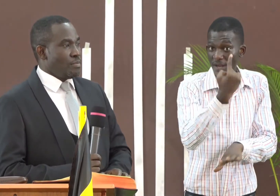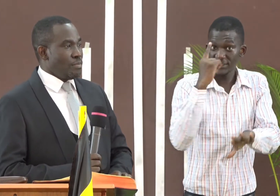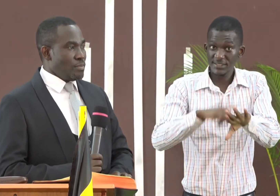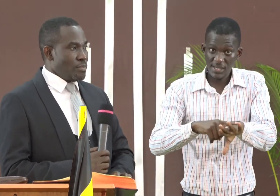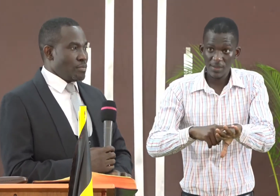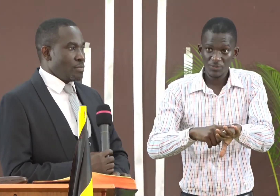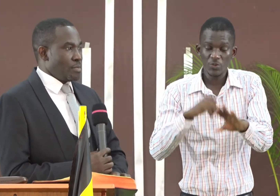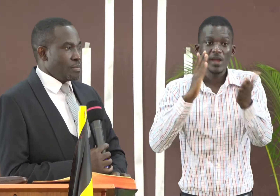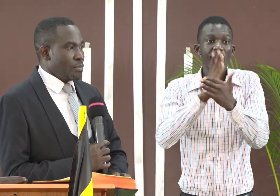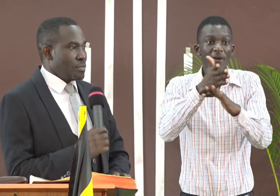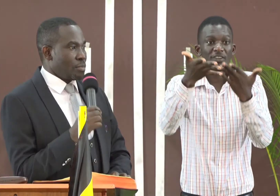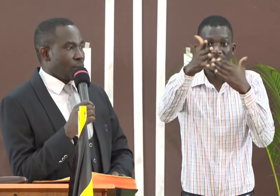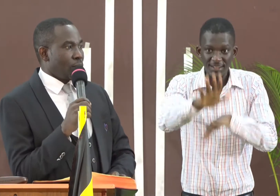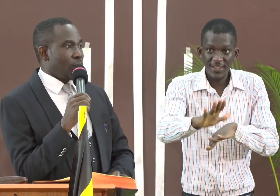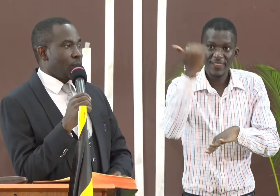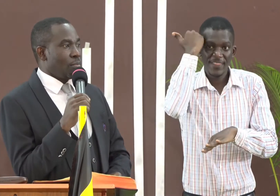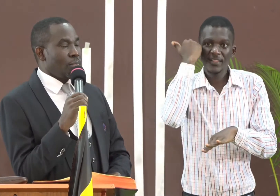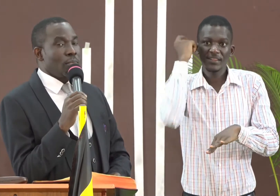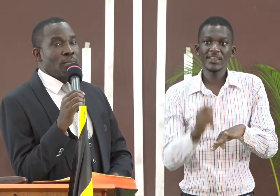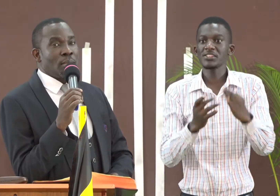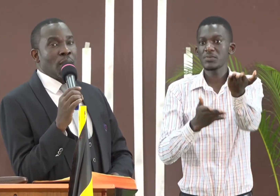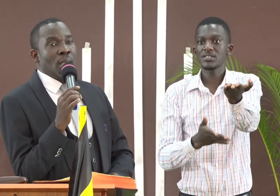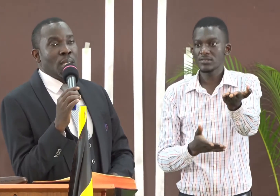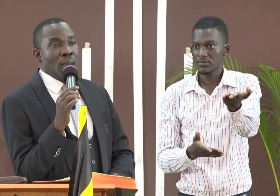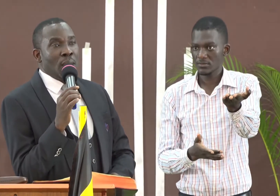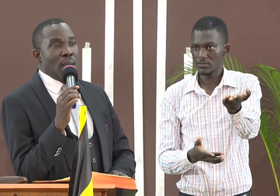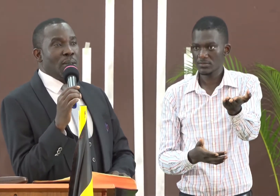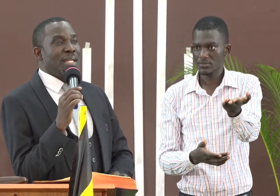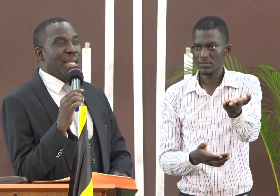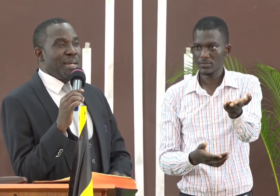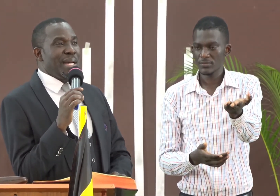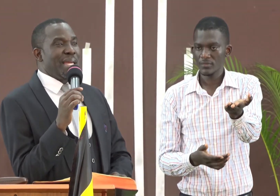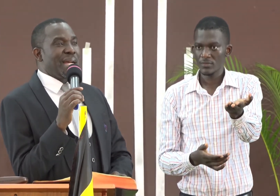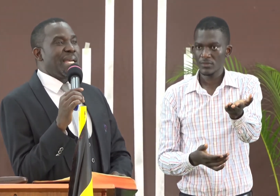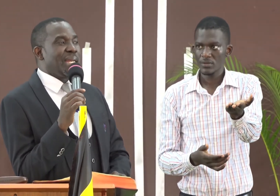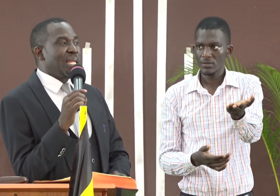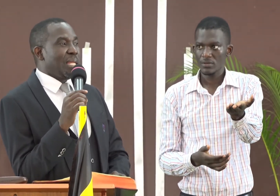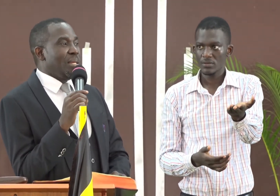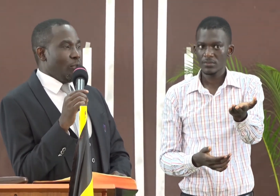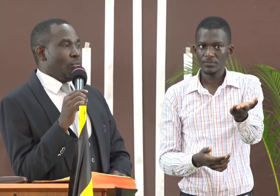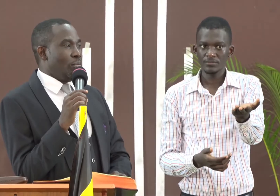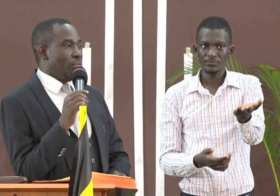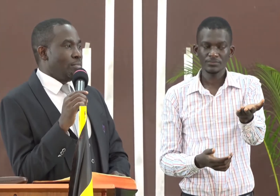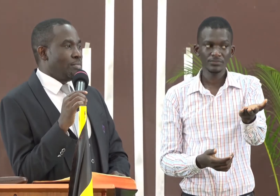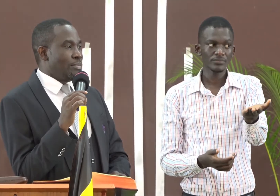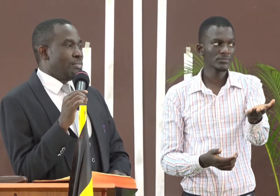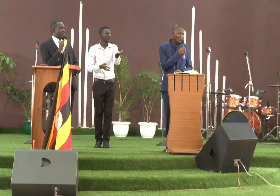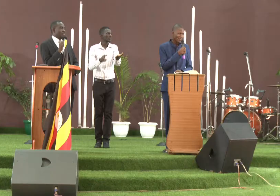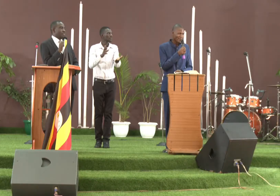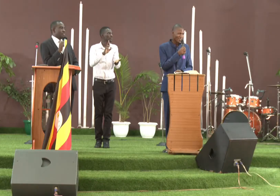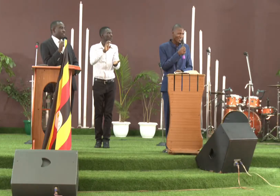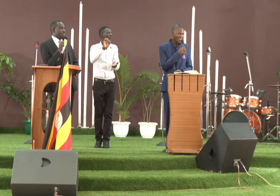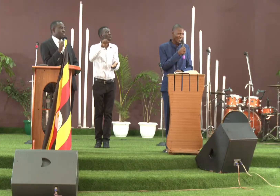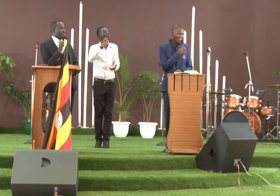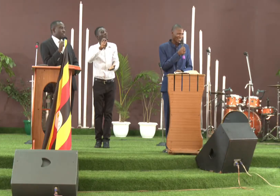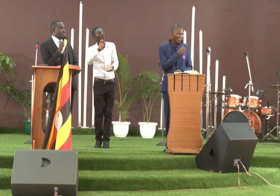omulundi ogumu oluvannyuma lw'oko musango. Rose Nabagala yeka yatazeemu.